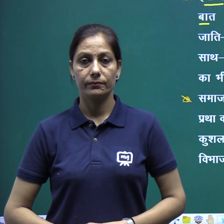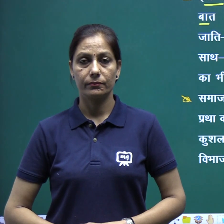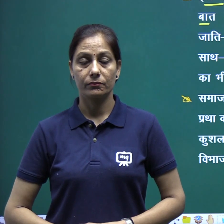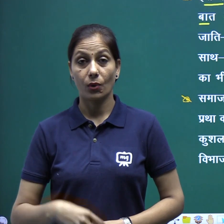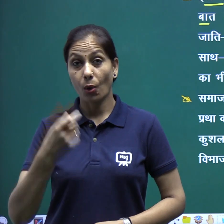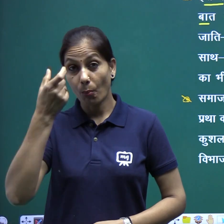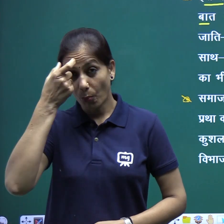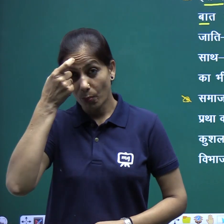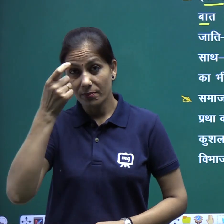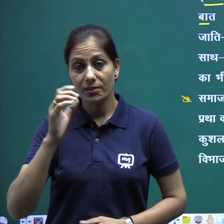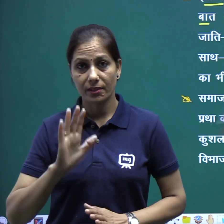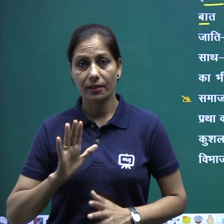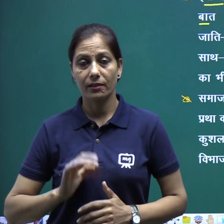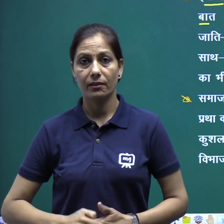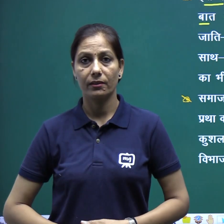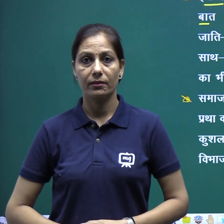आपत्तिजनक है कि